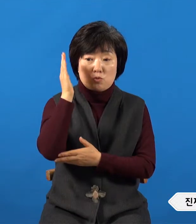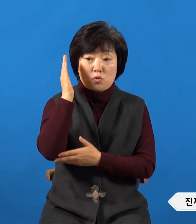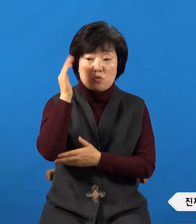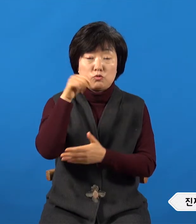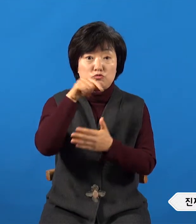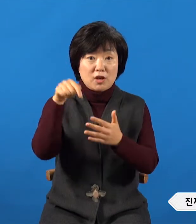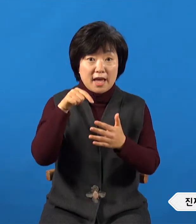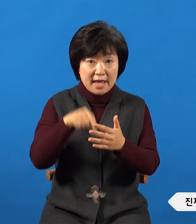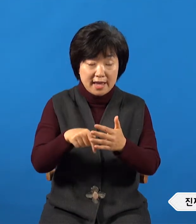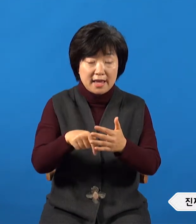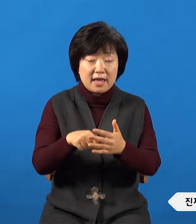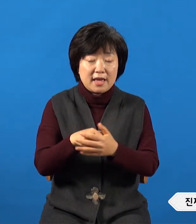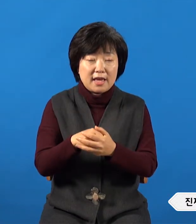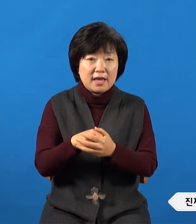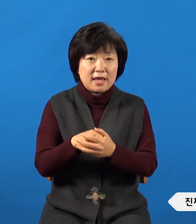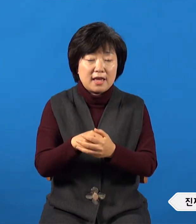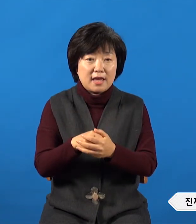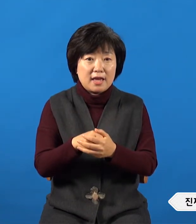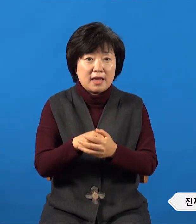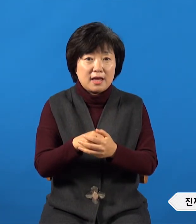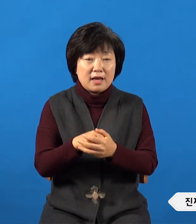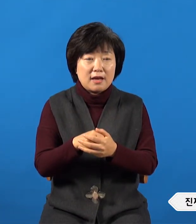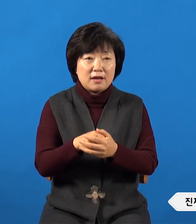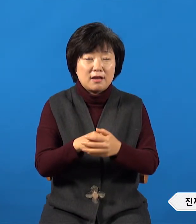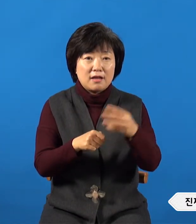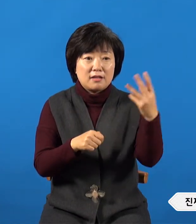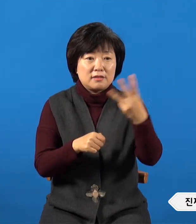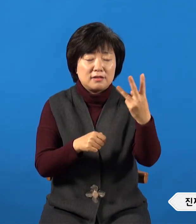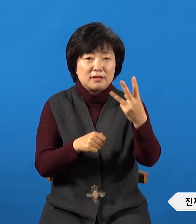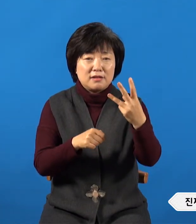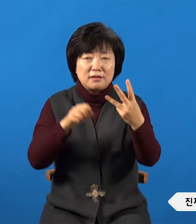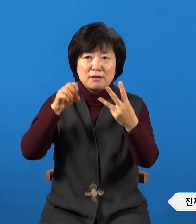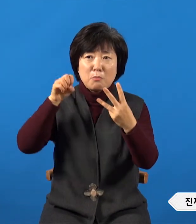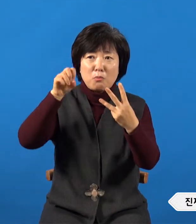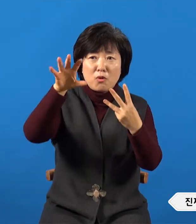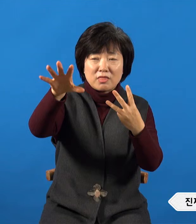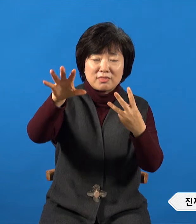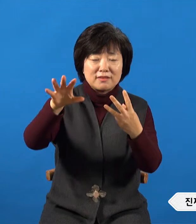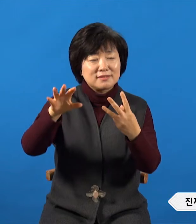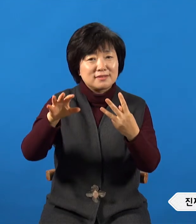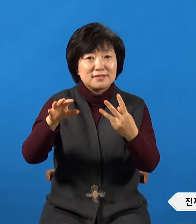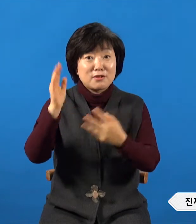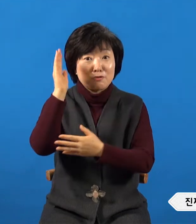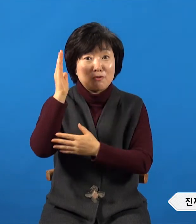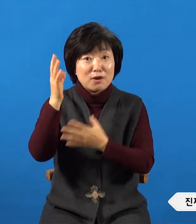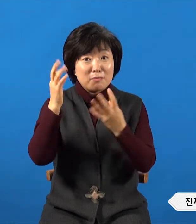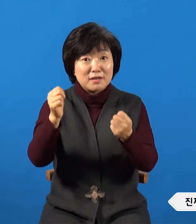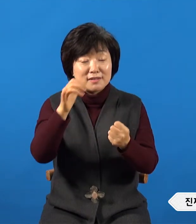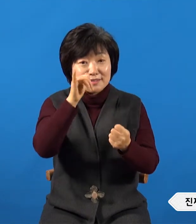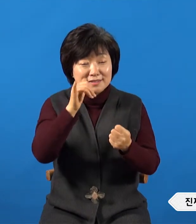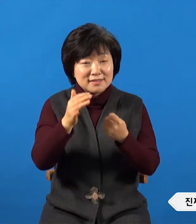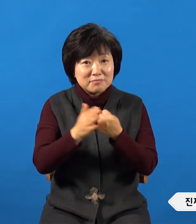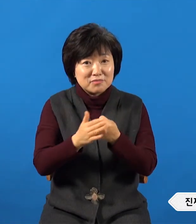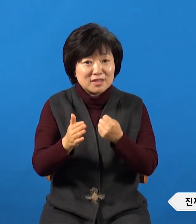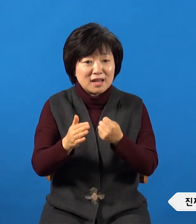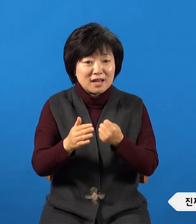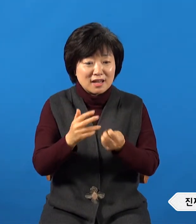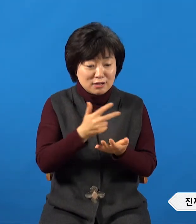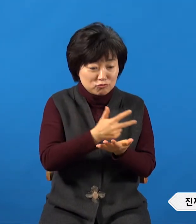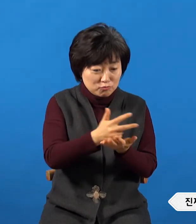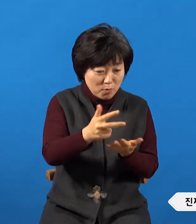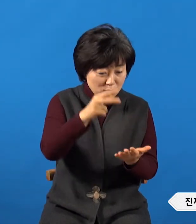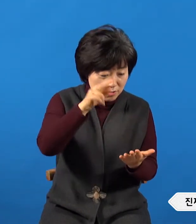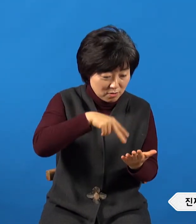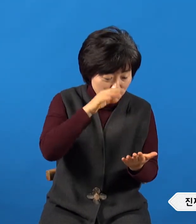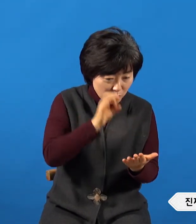설교 가운데 거의 3포인트 설교가 많이 진행되다 보니까 아주